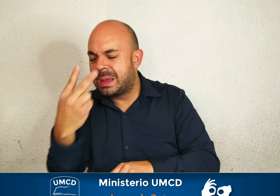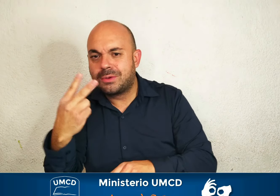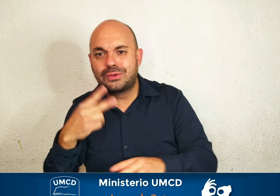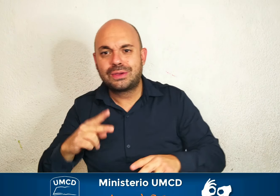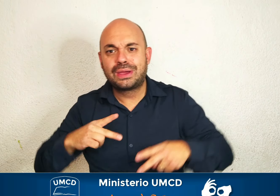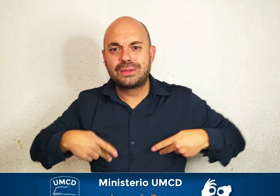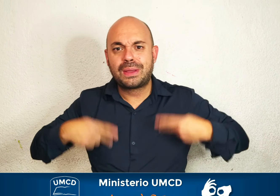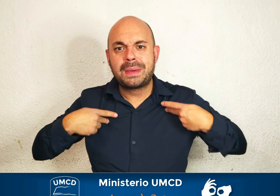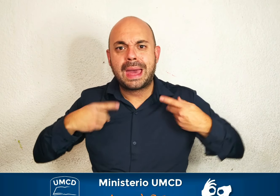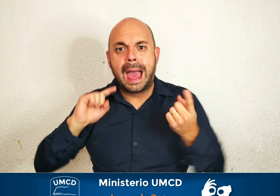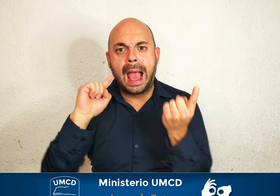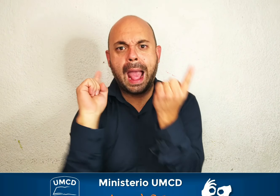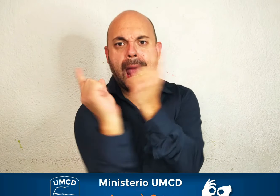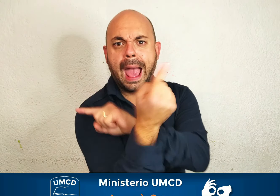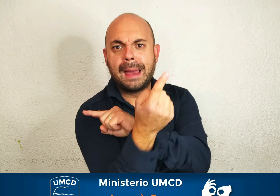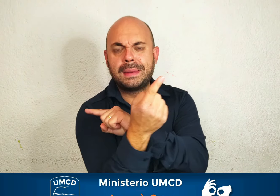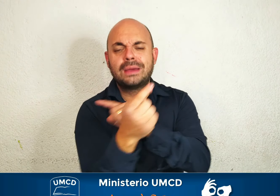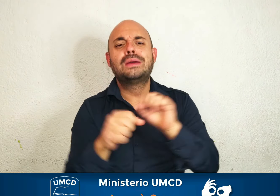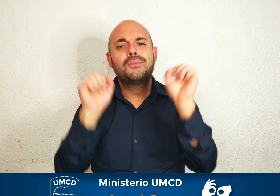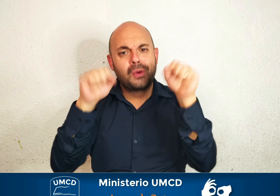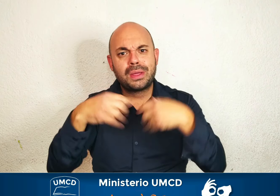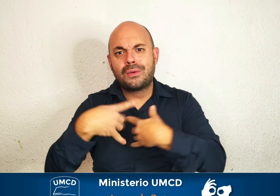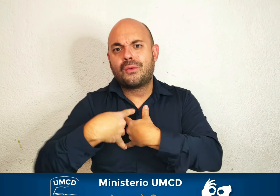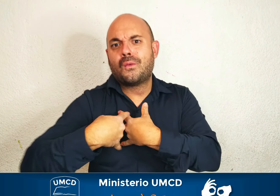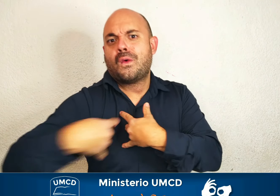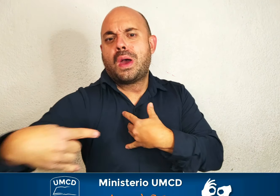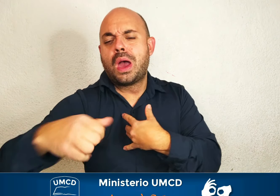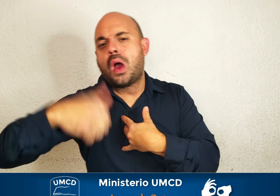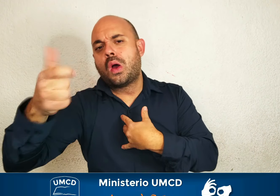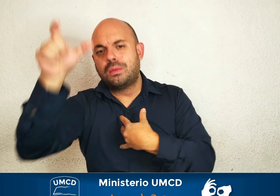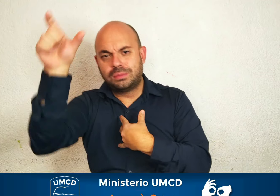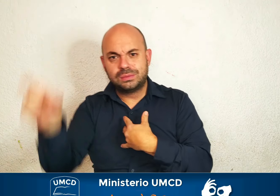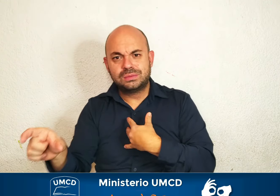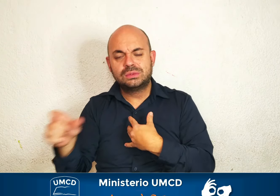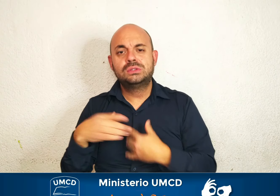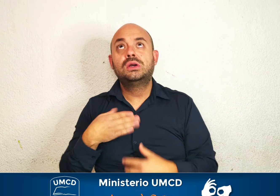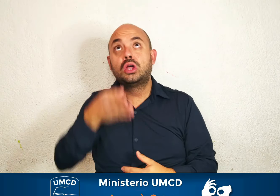vida es influenciada de buena manera por